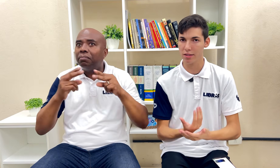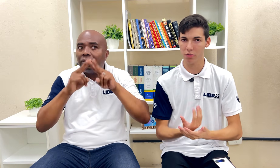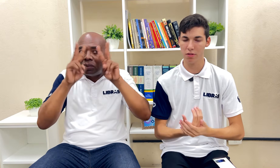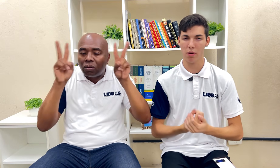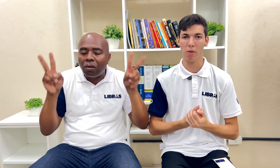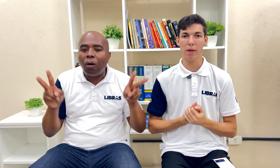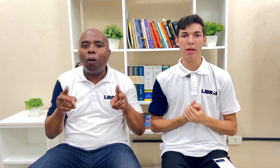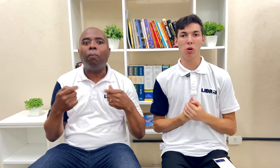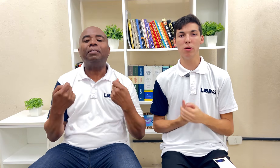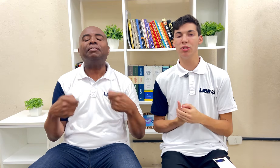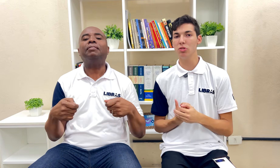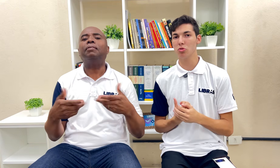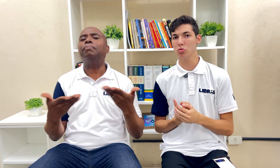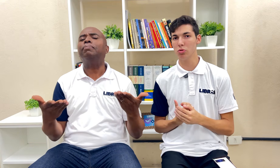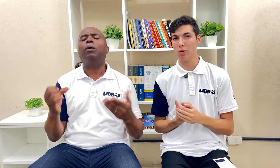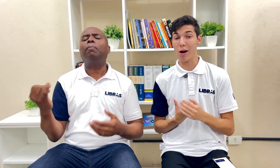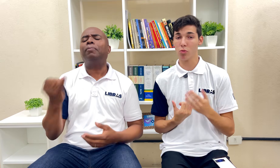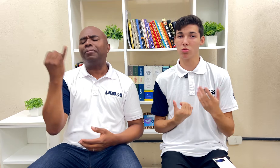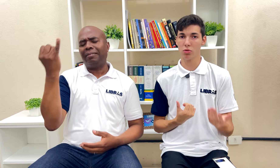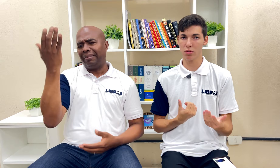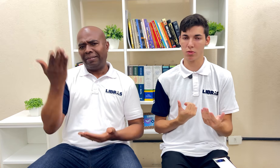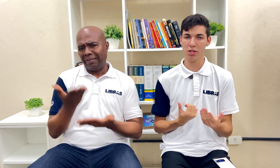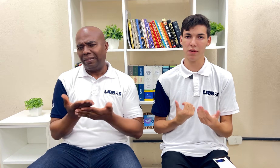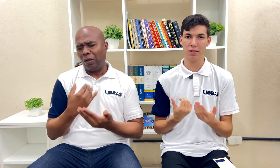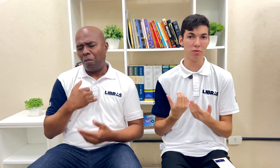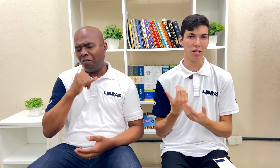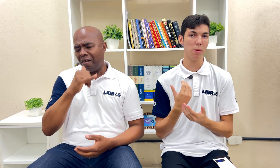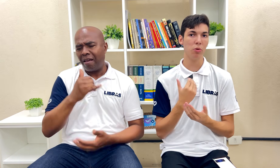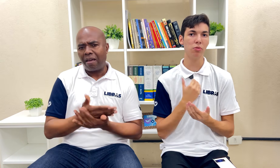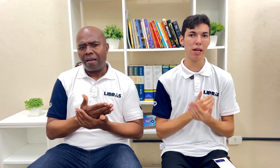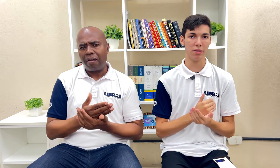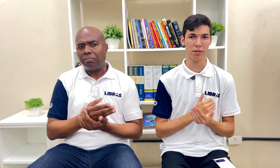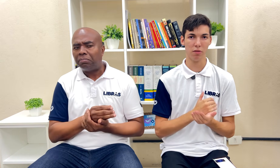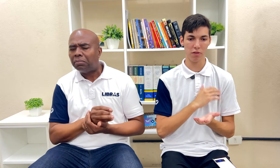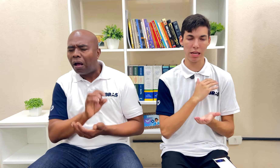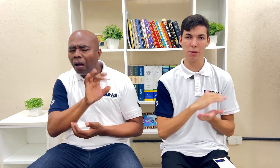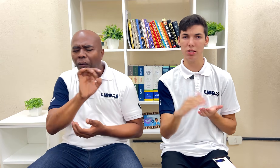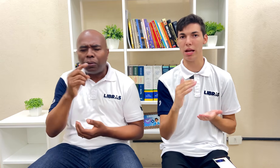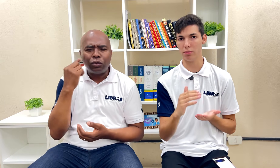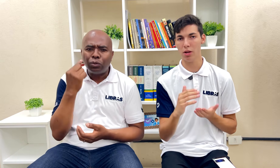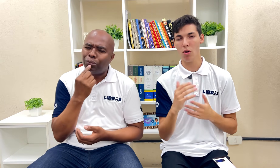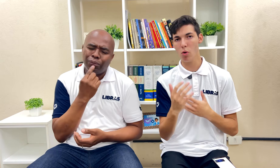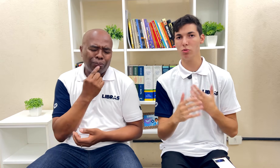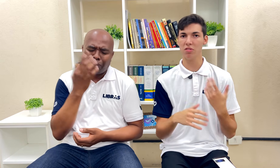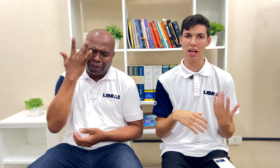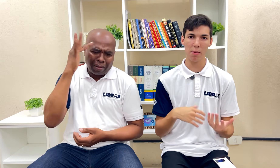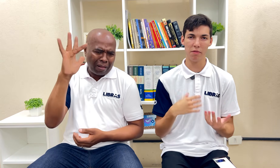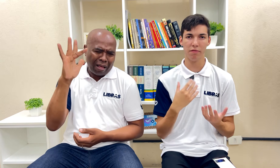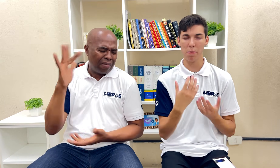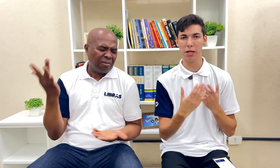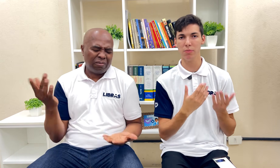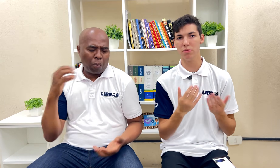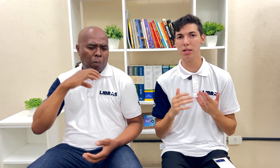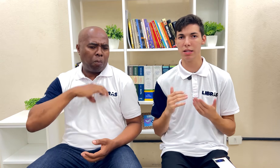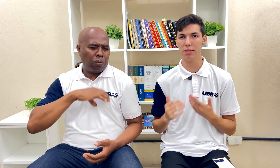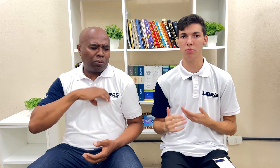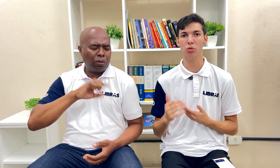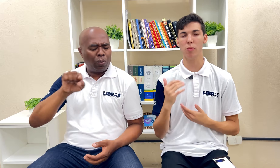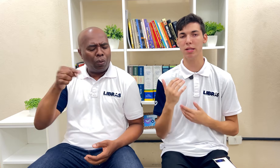do visual? Como eu disse, o surdo, alguns surdos inclusive, eles não sabem português, então foi Libras direto. Outros sabem, depende mesmo da criação, do